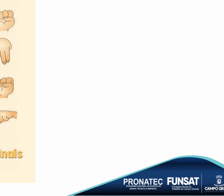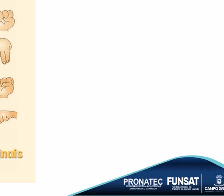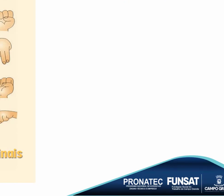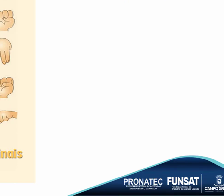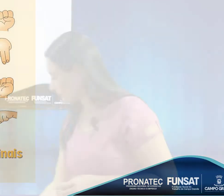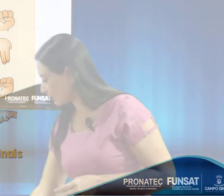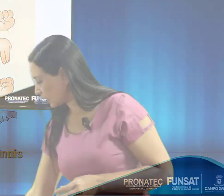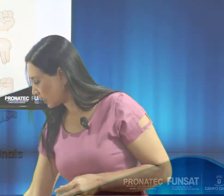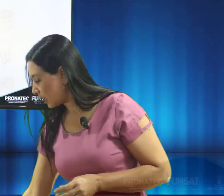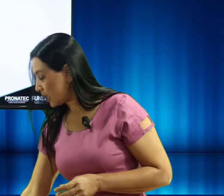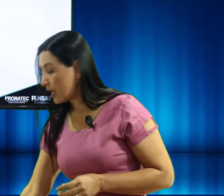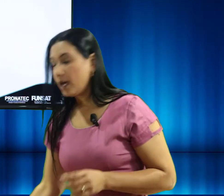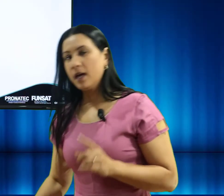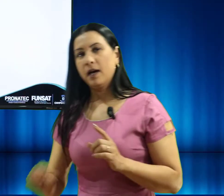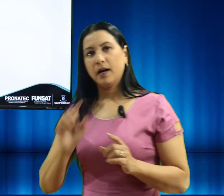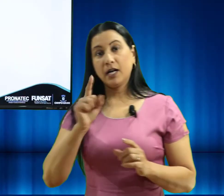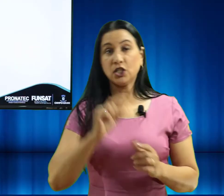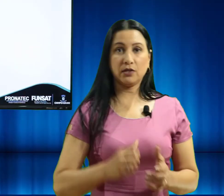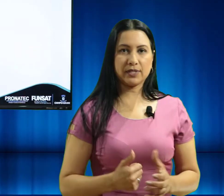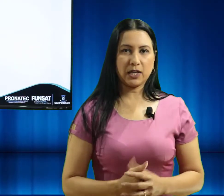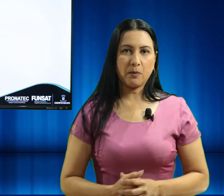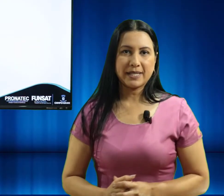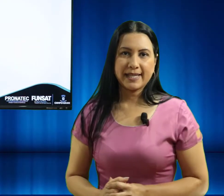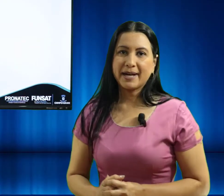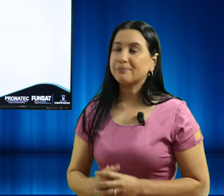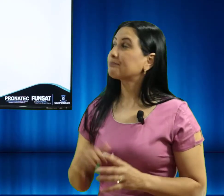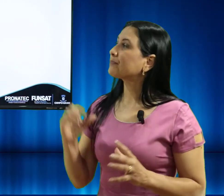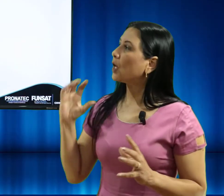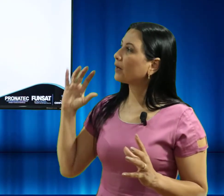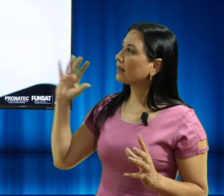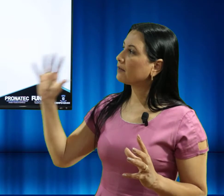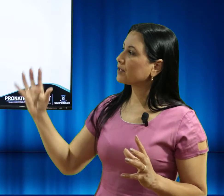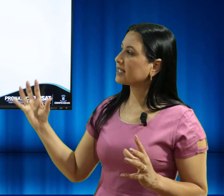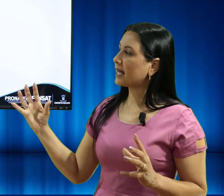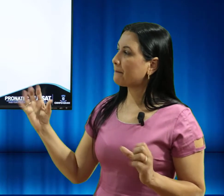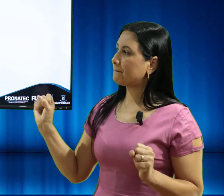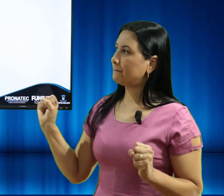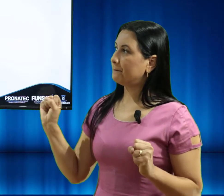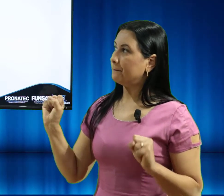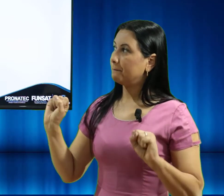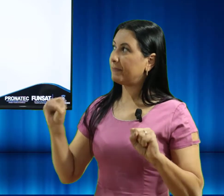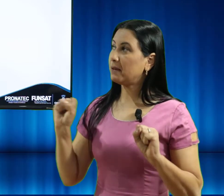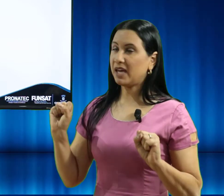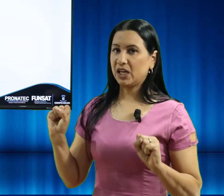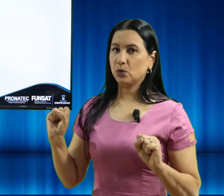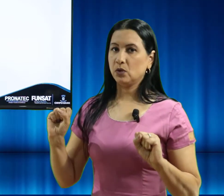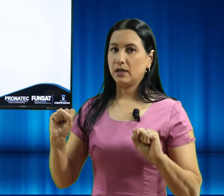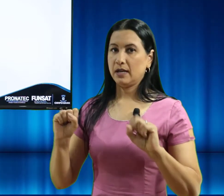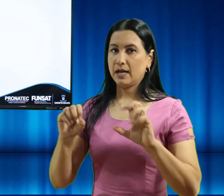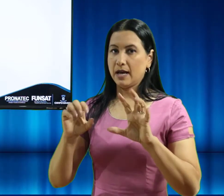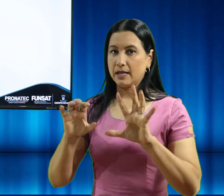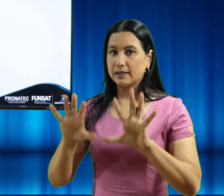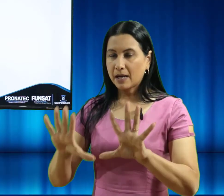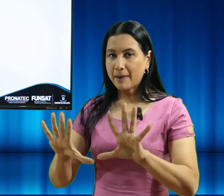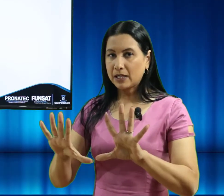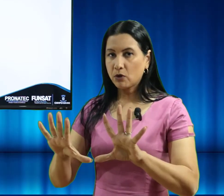Antes de você começar, eu quero que você Primeiro, trabalhe com as